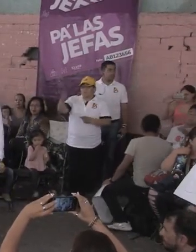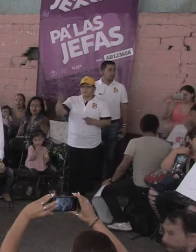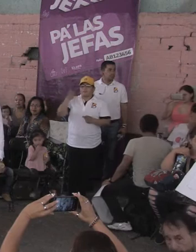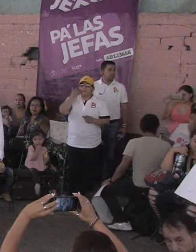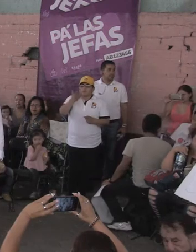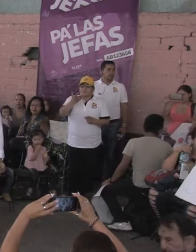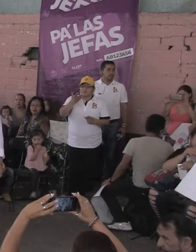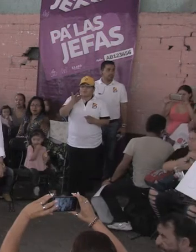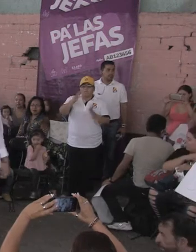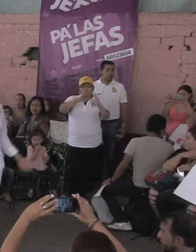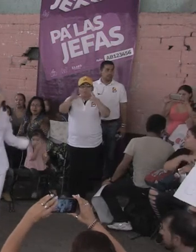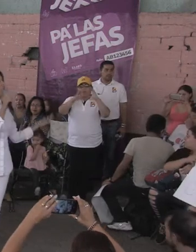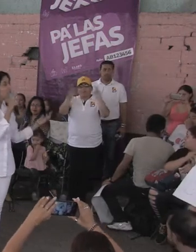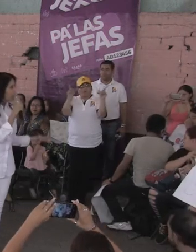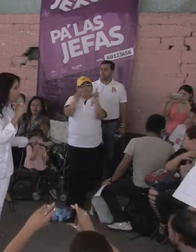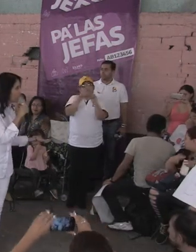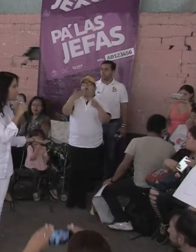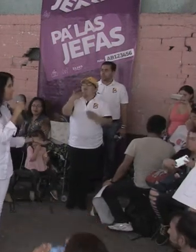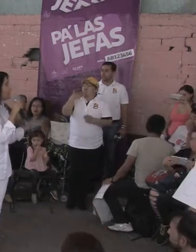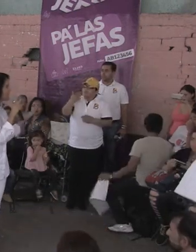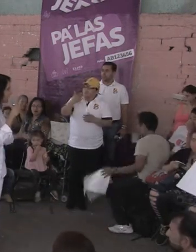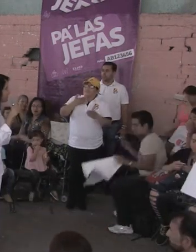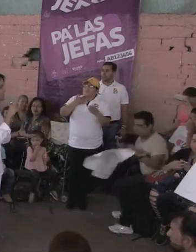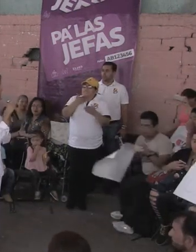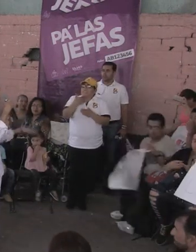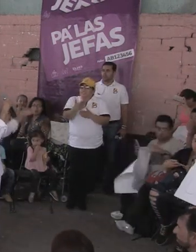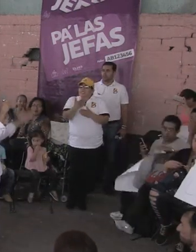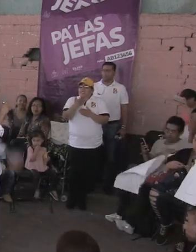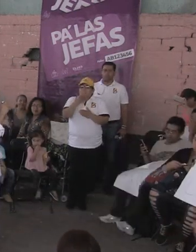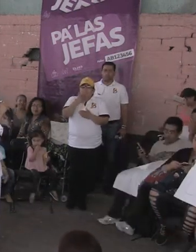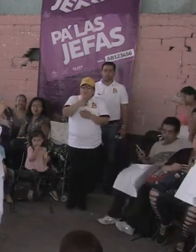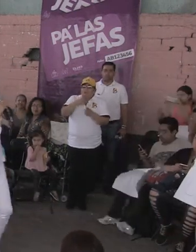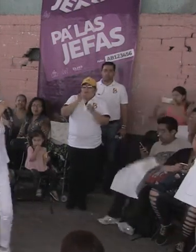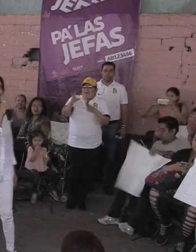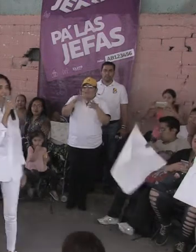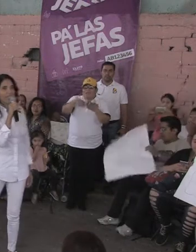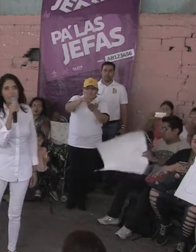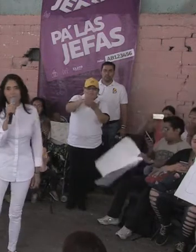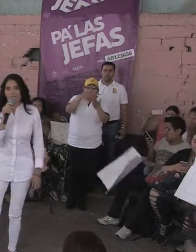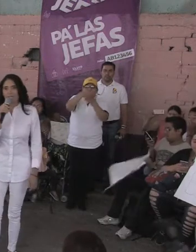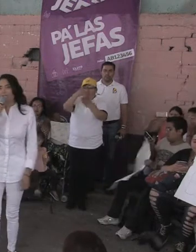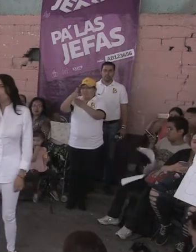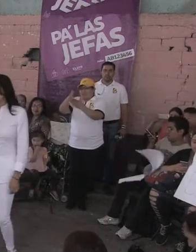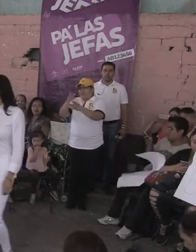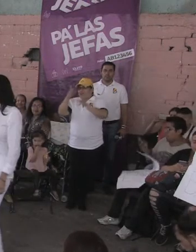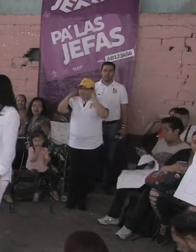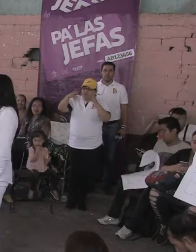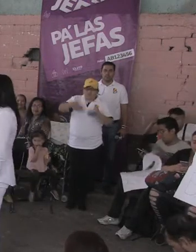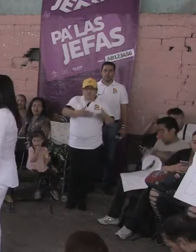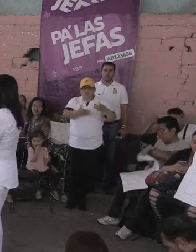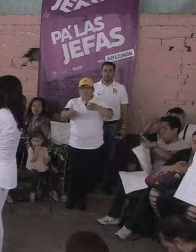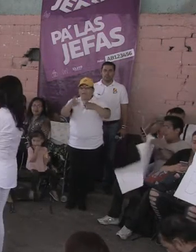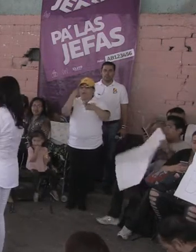Quiero comentarles que nos ha ido muy bien, también que no me dejan salir de los lugares a donde voy. Tengo recorridos